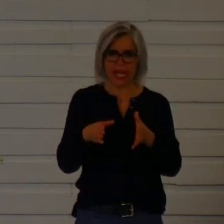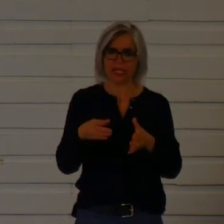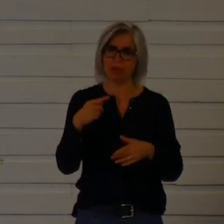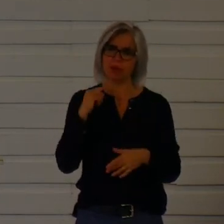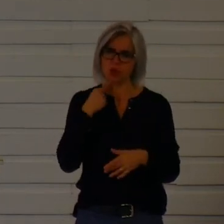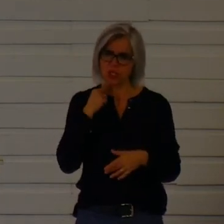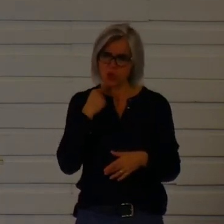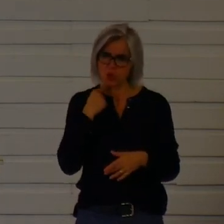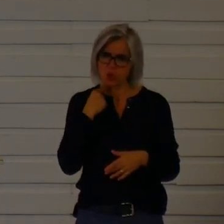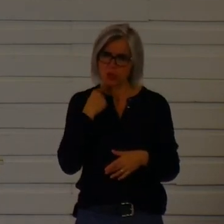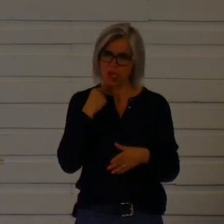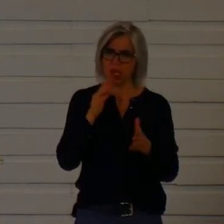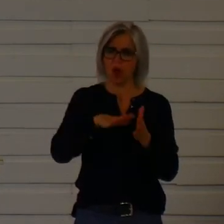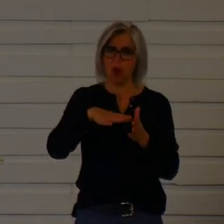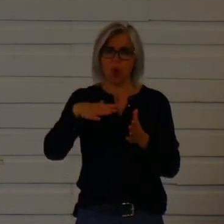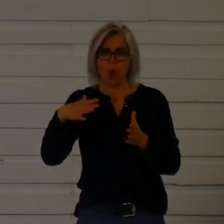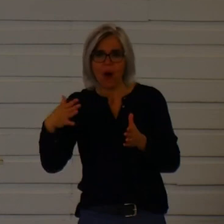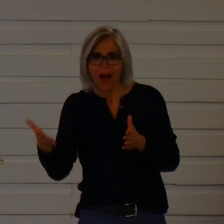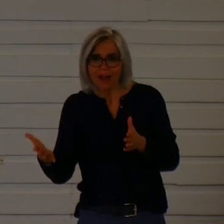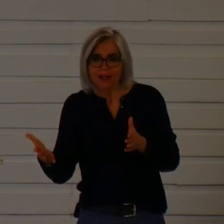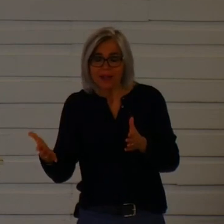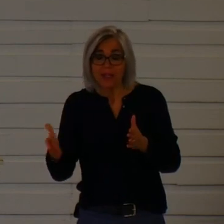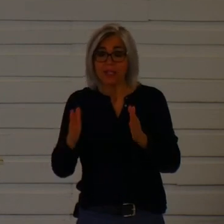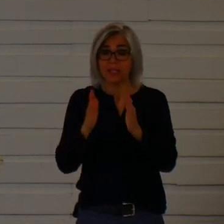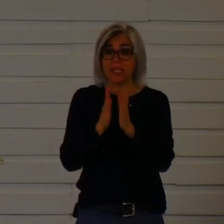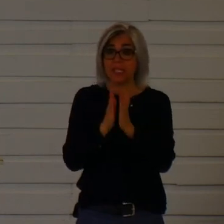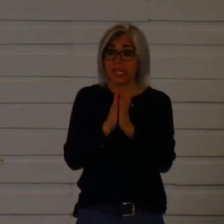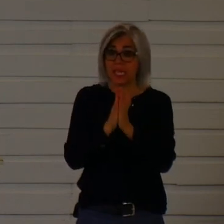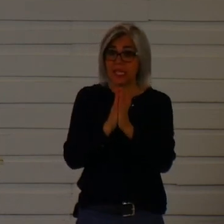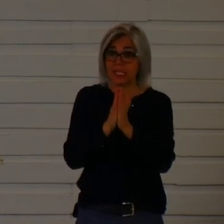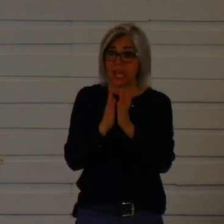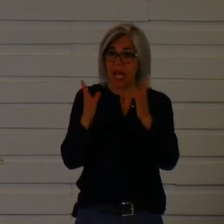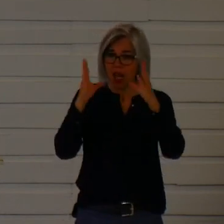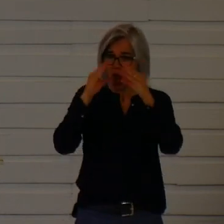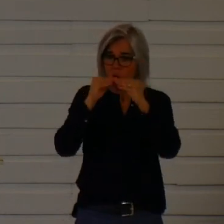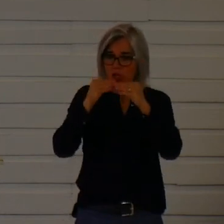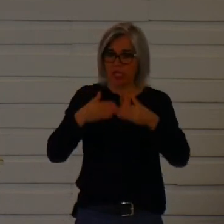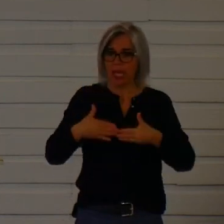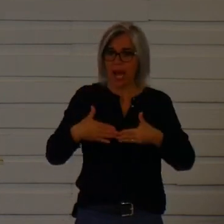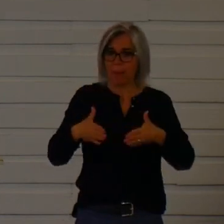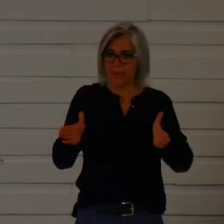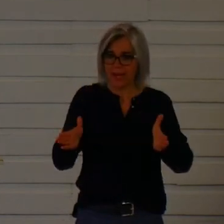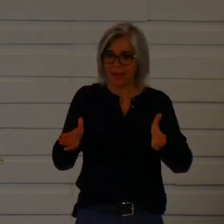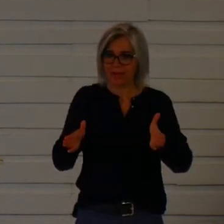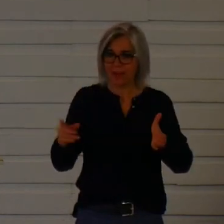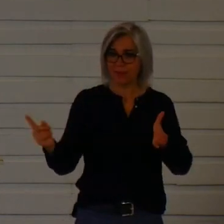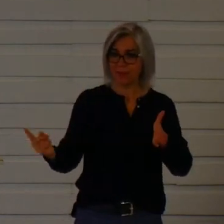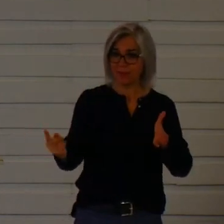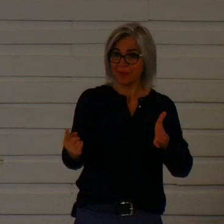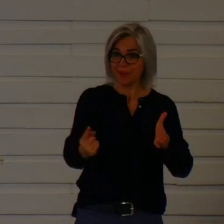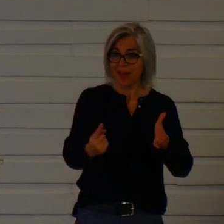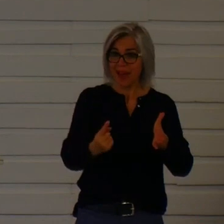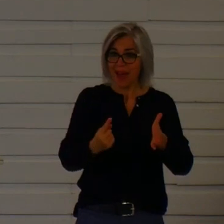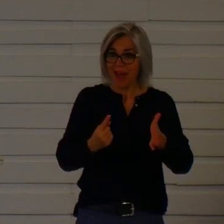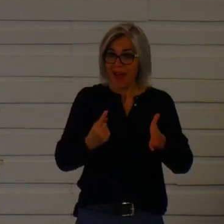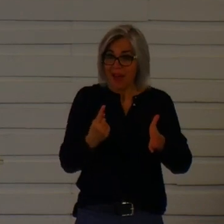là fuori a prostituirsi, entrano dentro. E li vedi che vengono toccati dalla presenza del Signore e si inginocchiano a terra. Ma perché dobbiamo